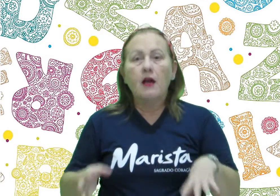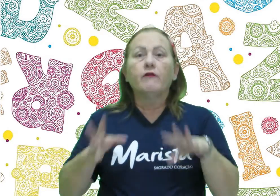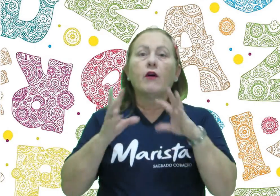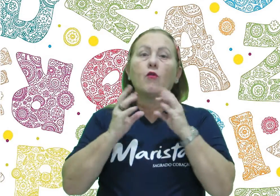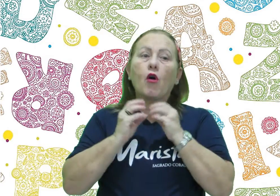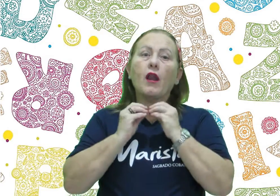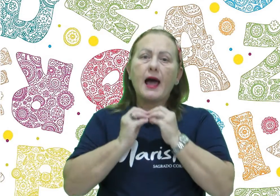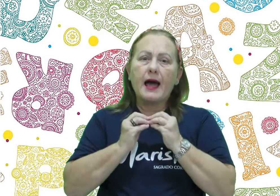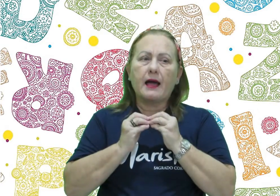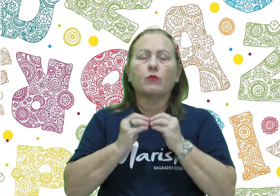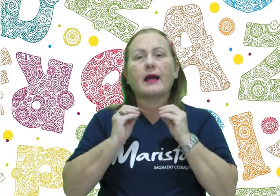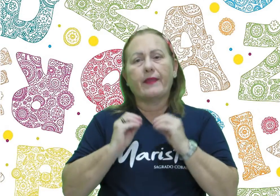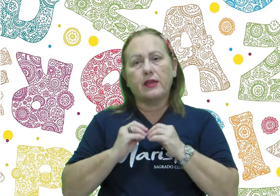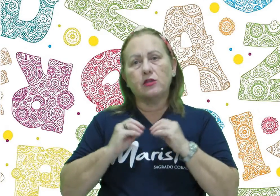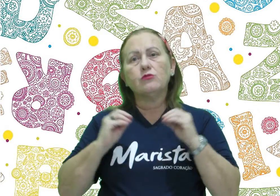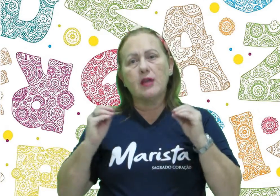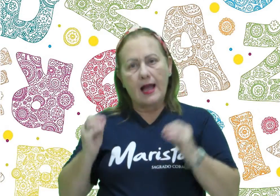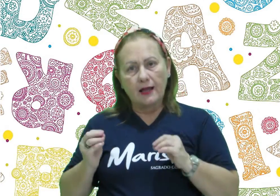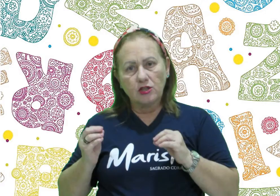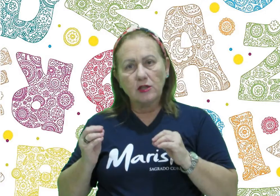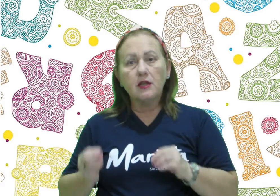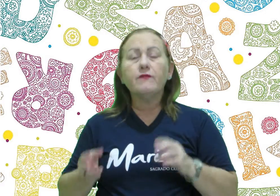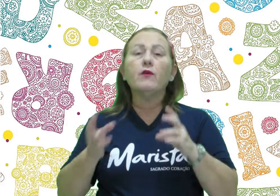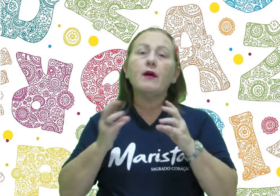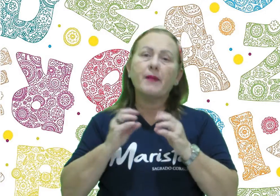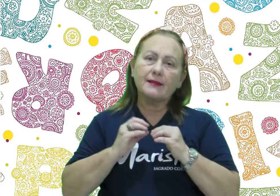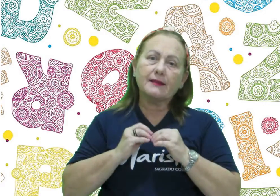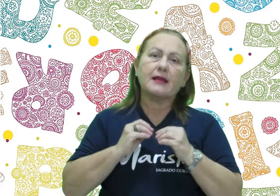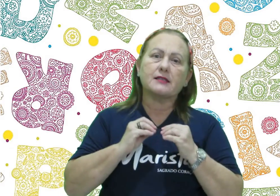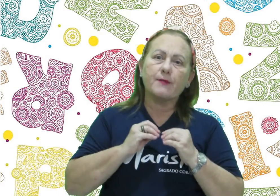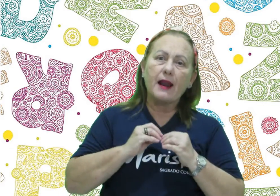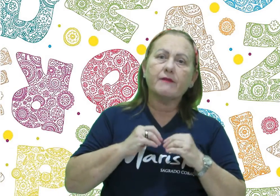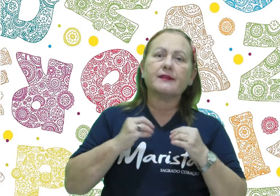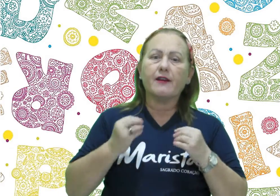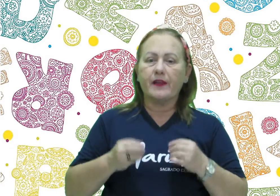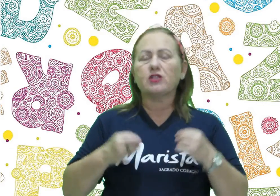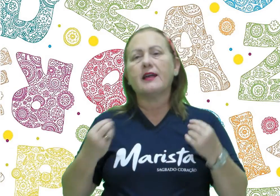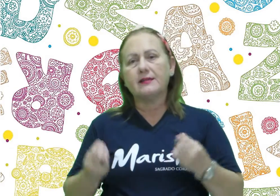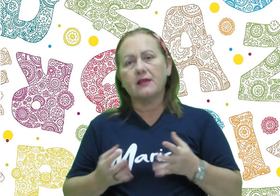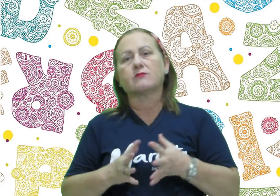vão colar no caderninho de arte e vão representar essas palavras através de desenhos, ok?